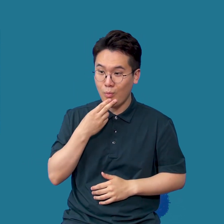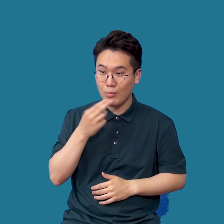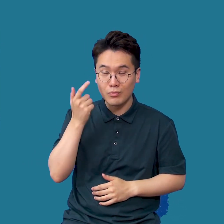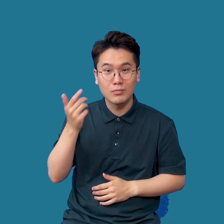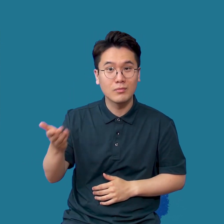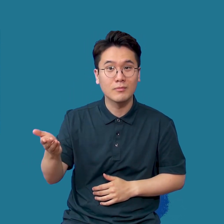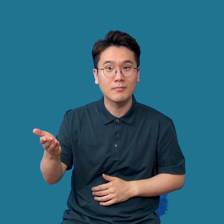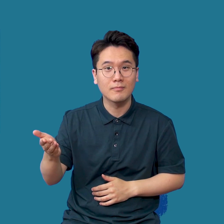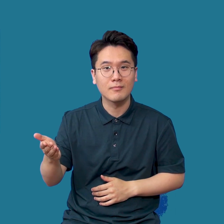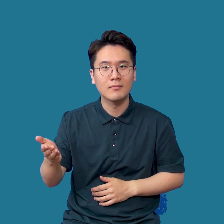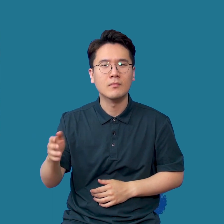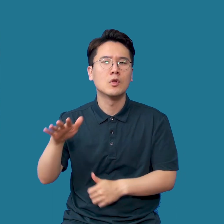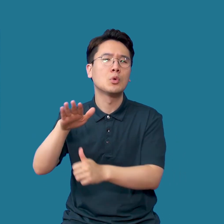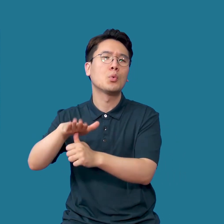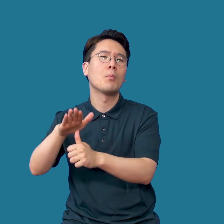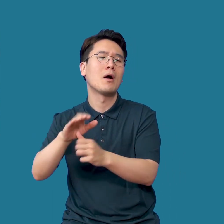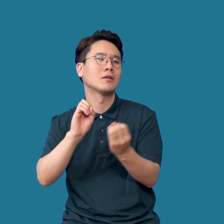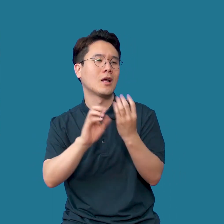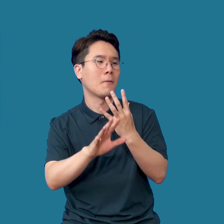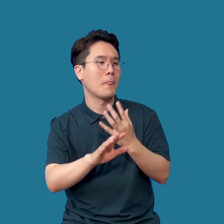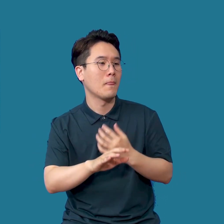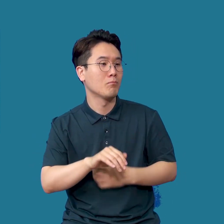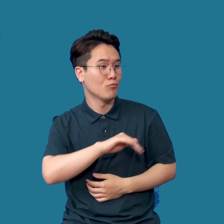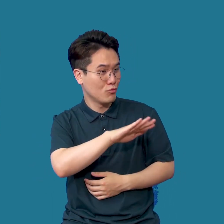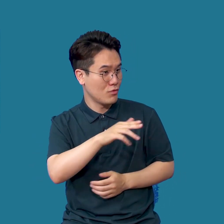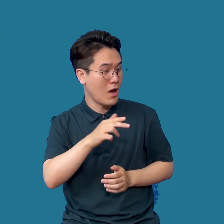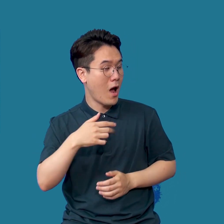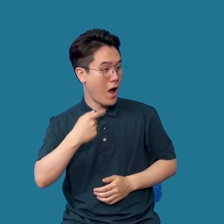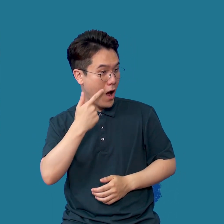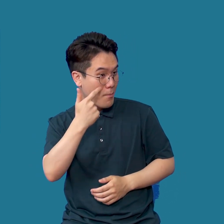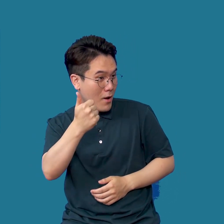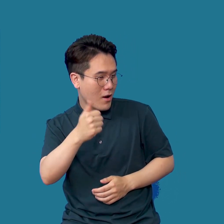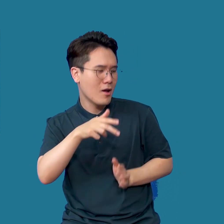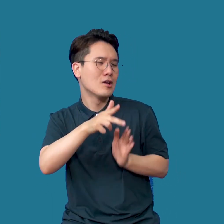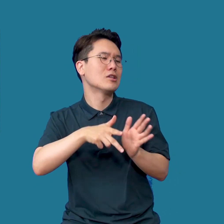아빠가 기관사예요. 무섭긴 뭐가 무서워요?